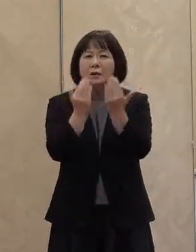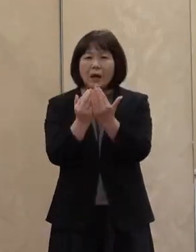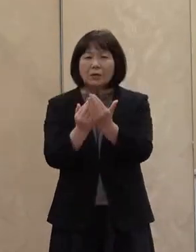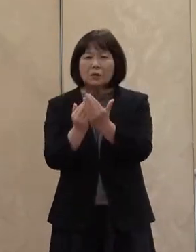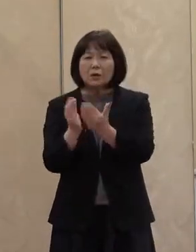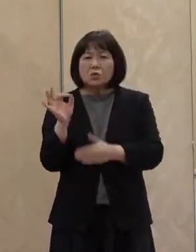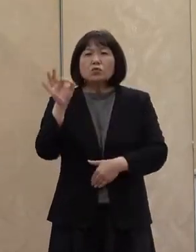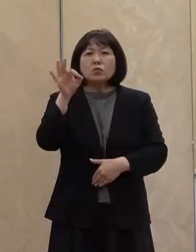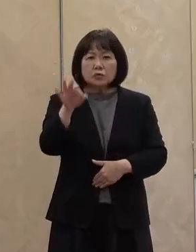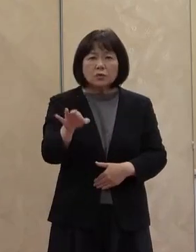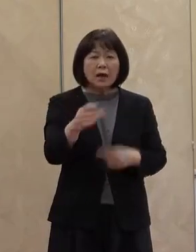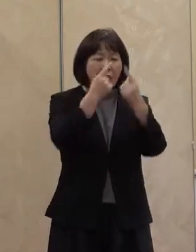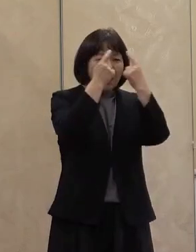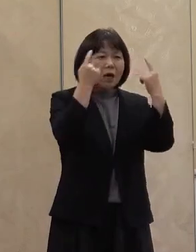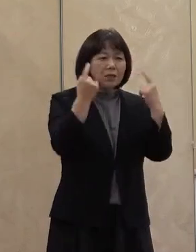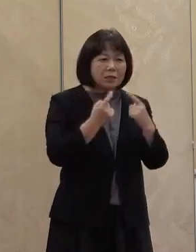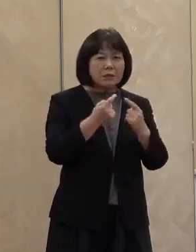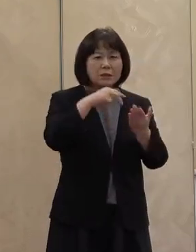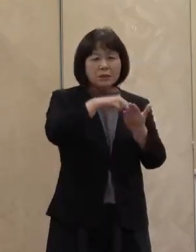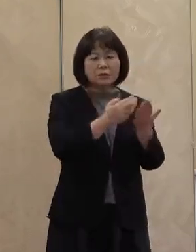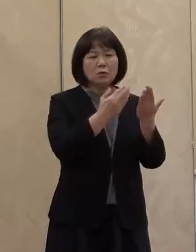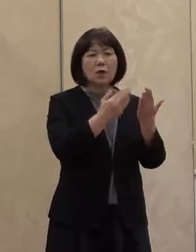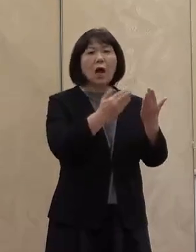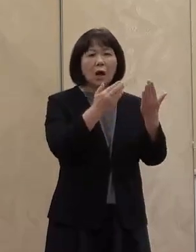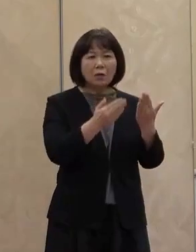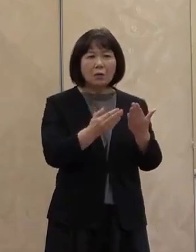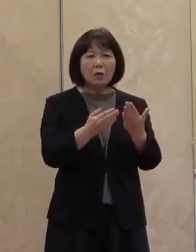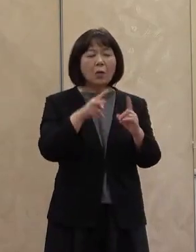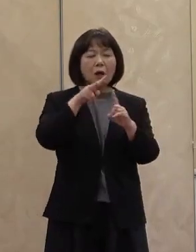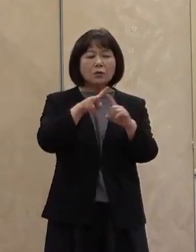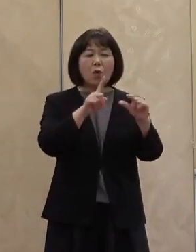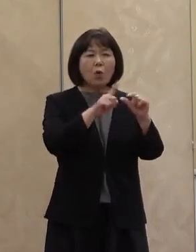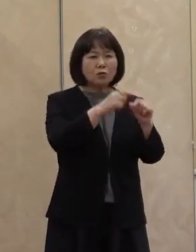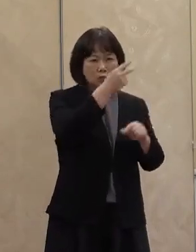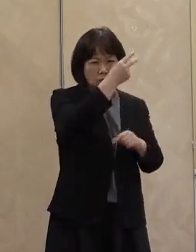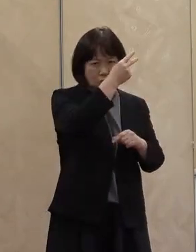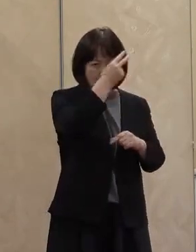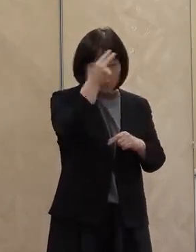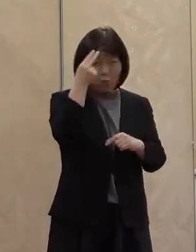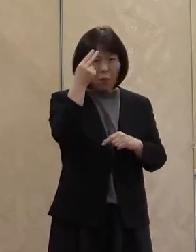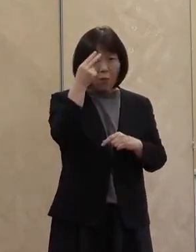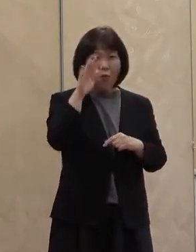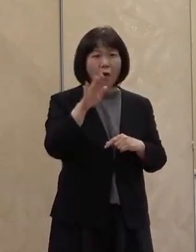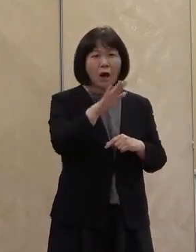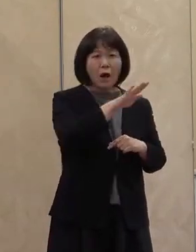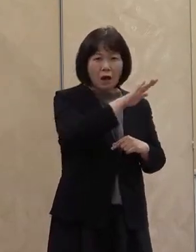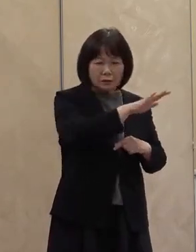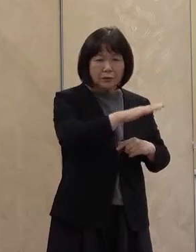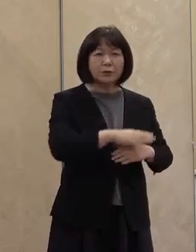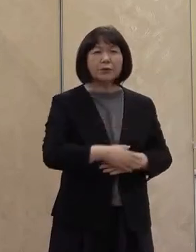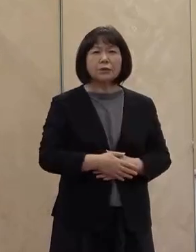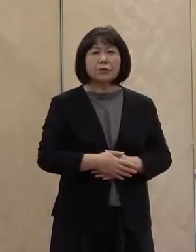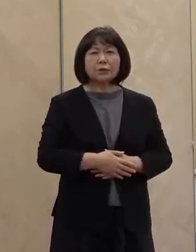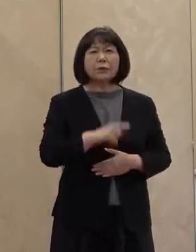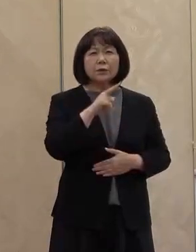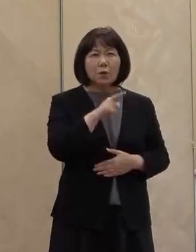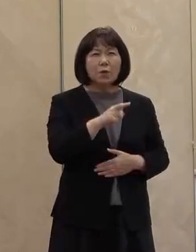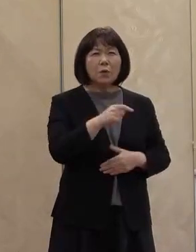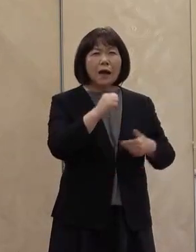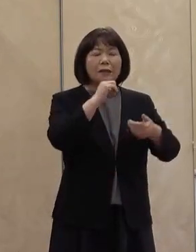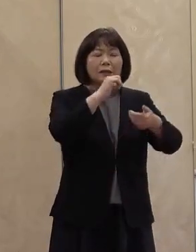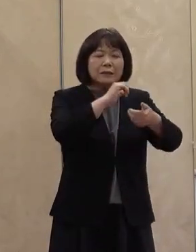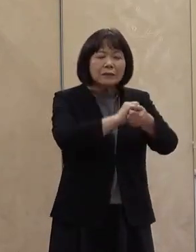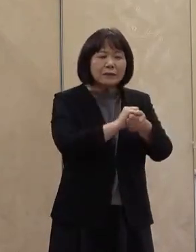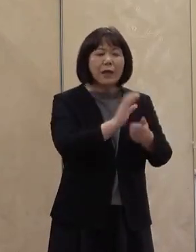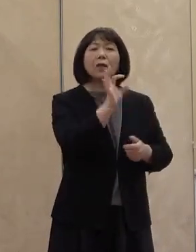します。で私立学校、私立学校については小中高ありますけども、ここはあの一定額を